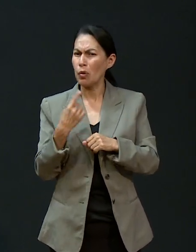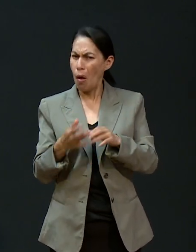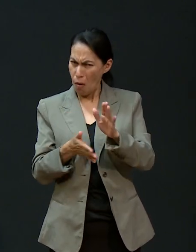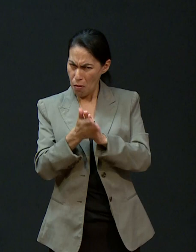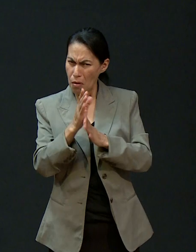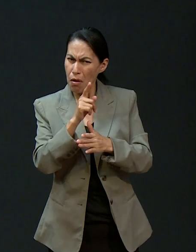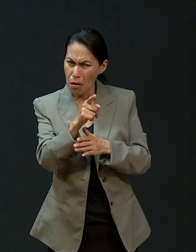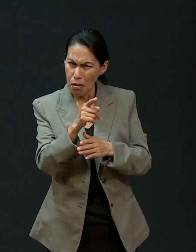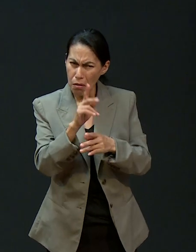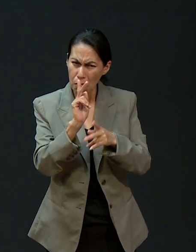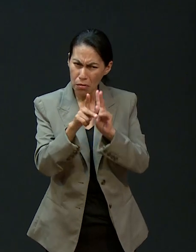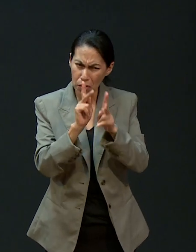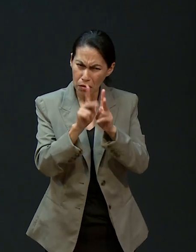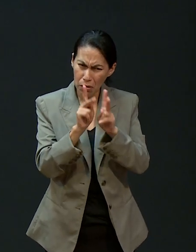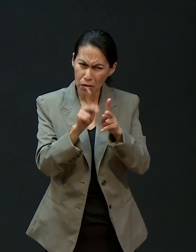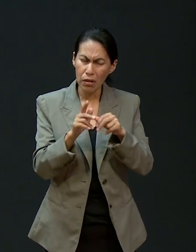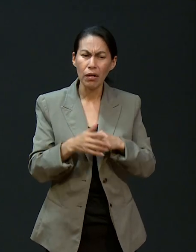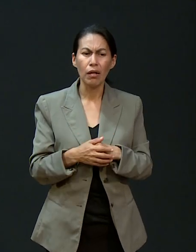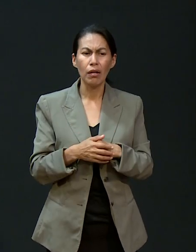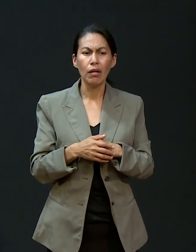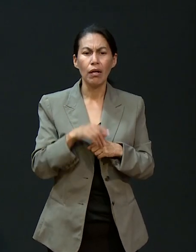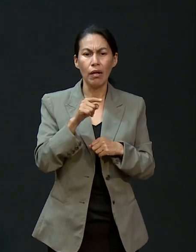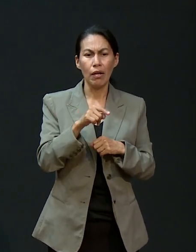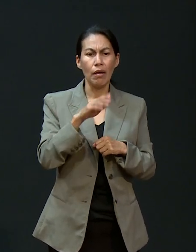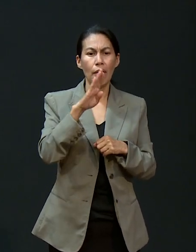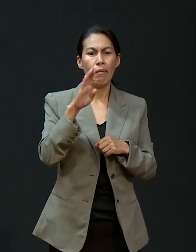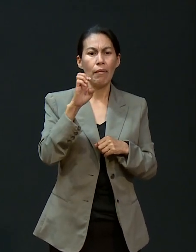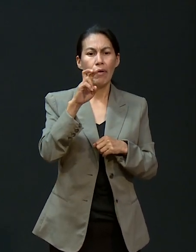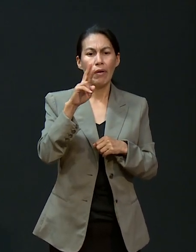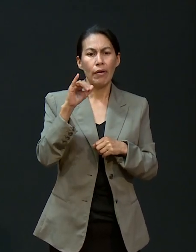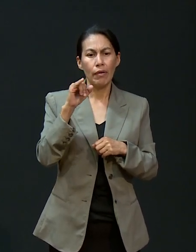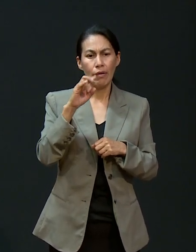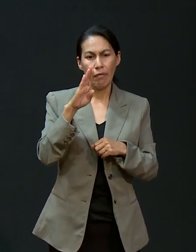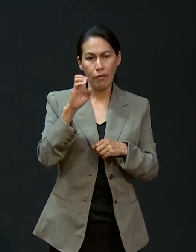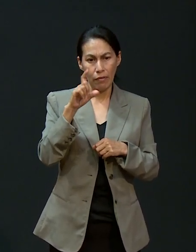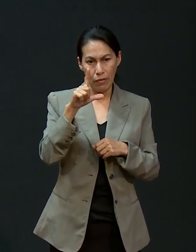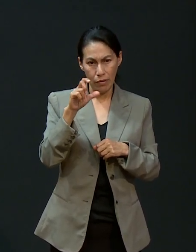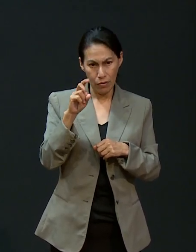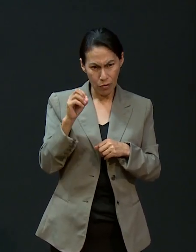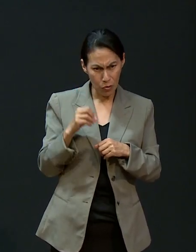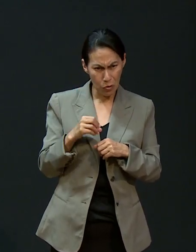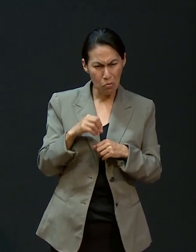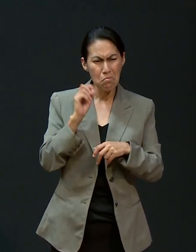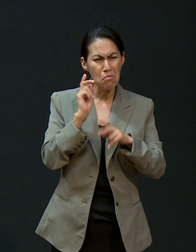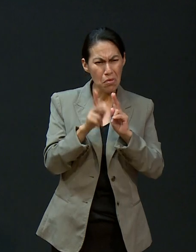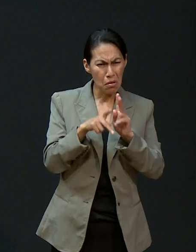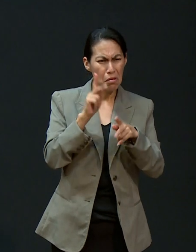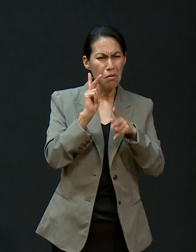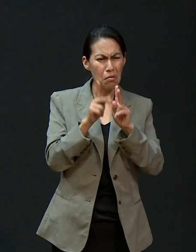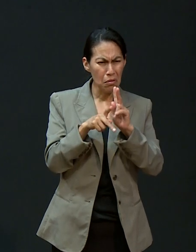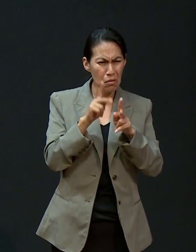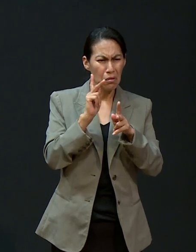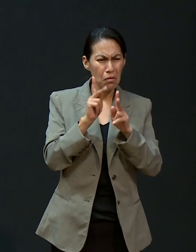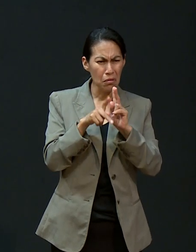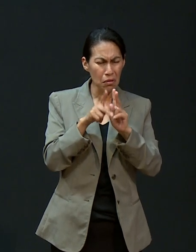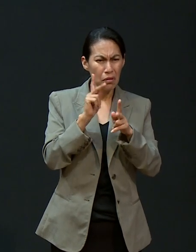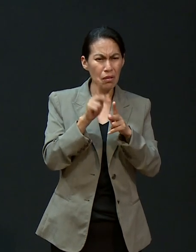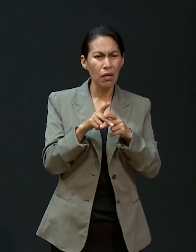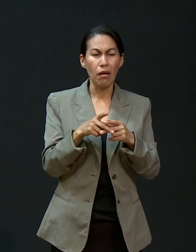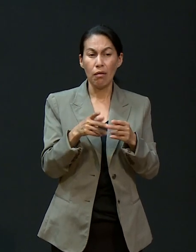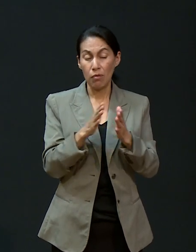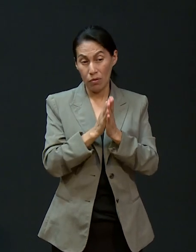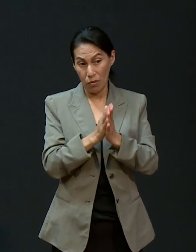ahí a hablar con ellos. Y hablamos con ellos, que son Vilme Verí, Verivaldo. Y este día platicamos